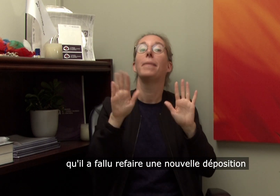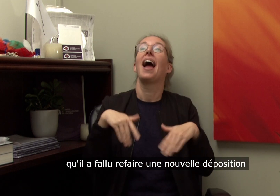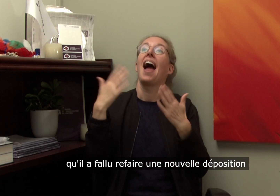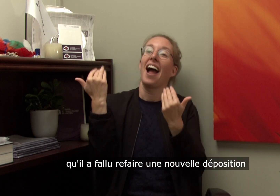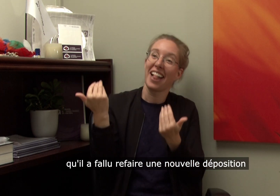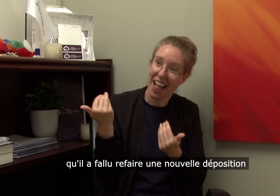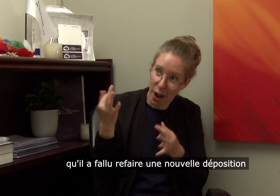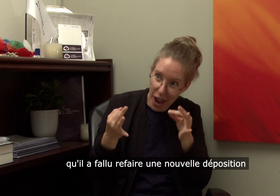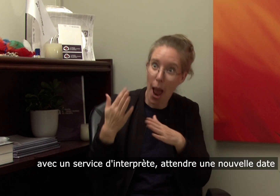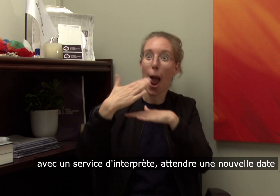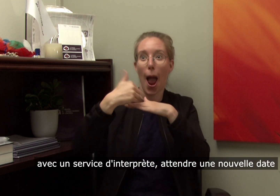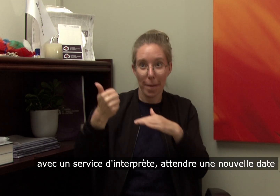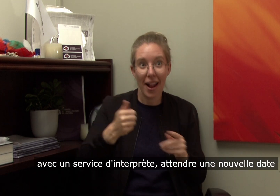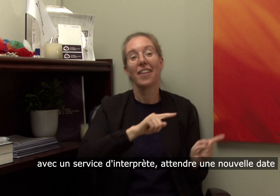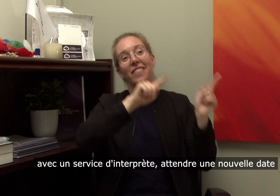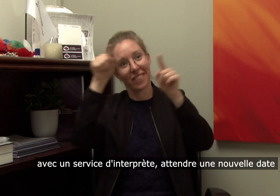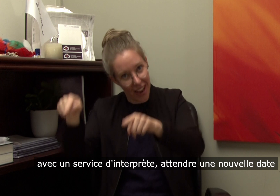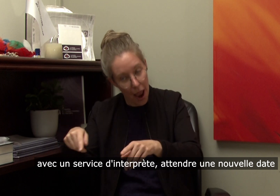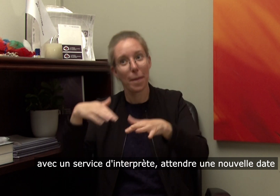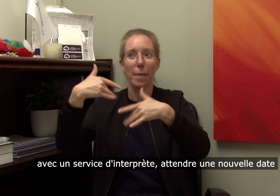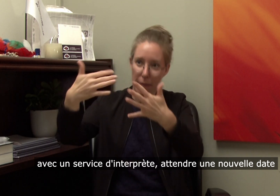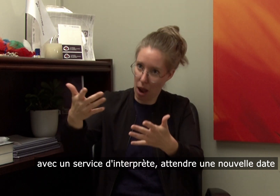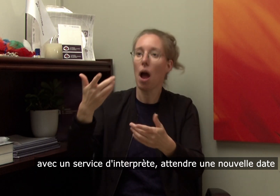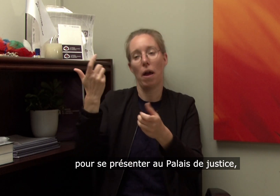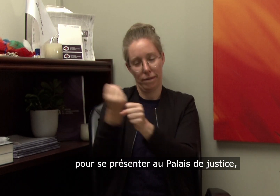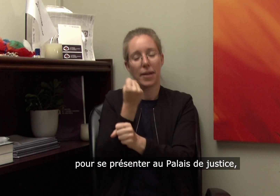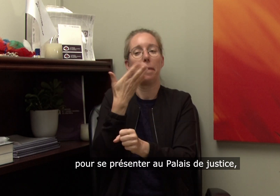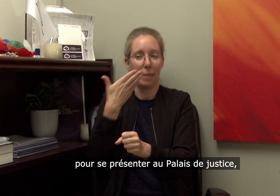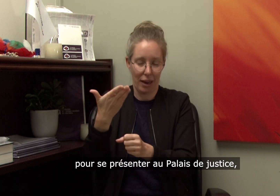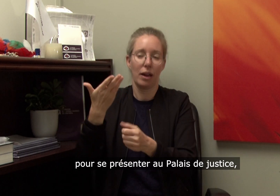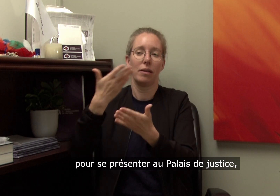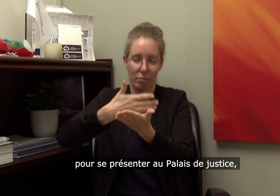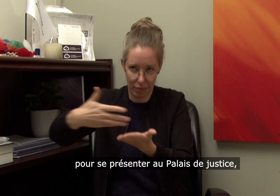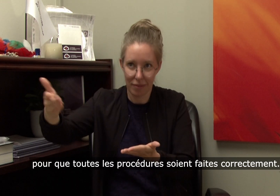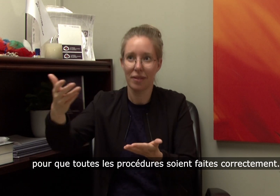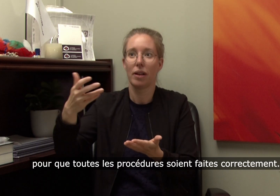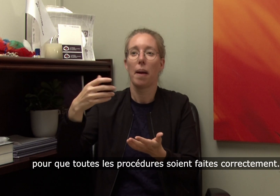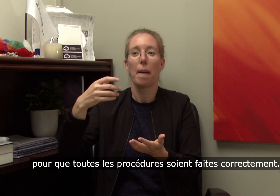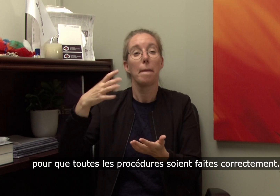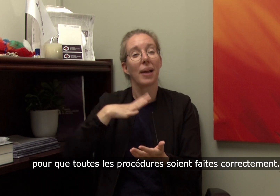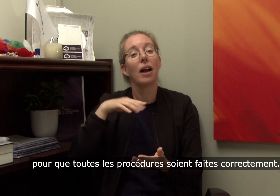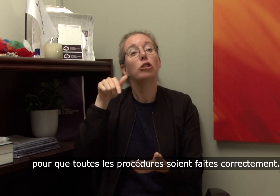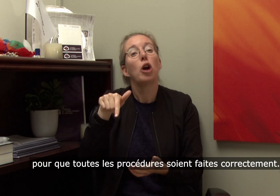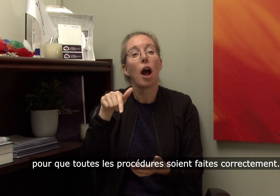nouvelle déposition avec un service d'interprète, attendre une nouvelle date pour se présenter au palais de justice pour que toutes les procédures soient faites